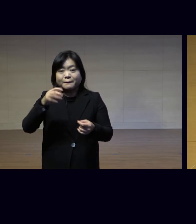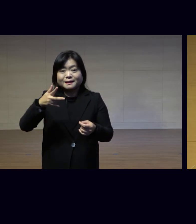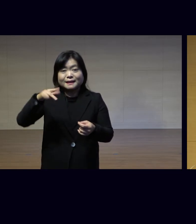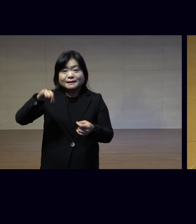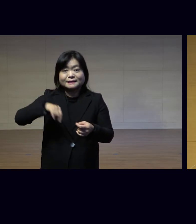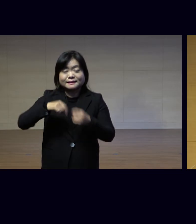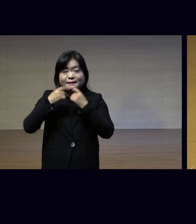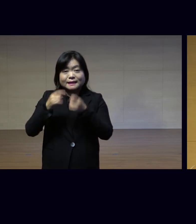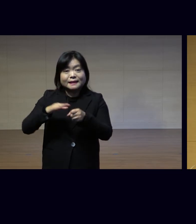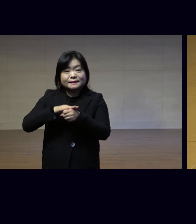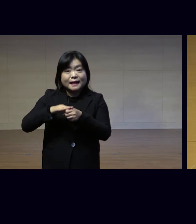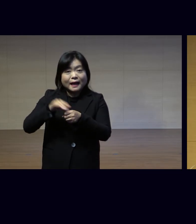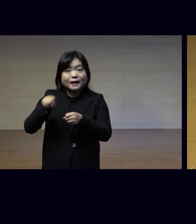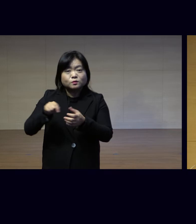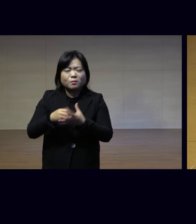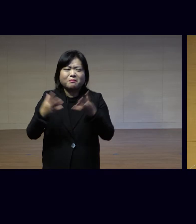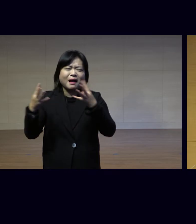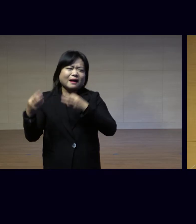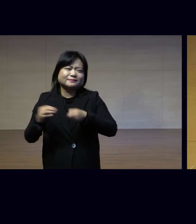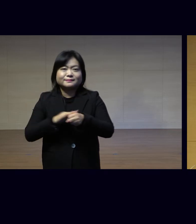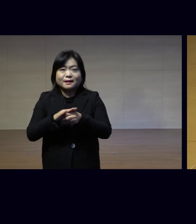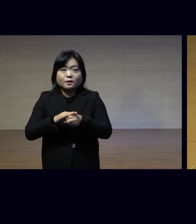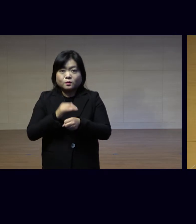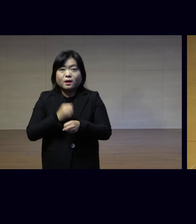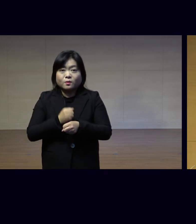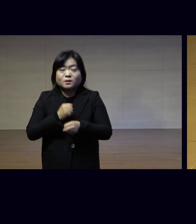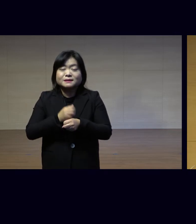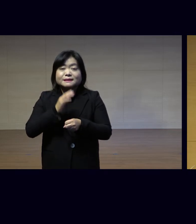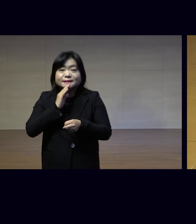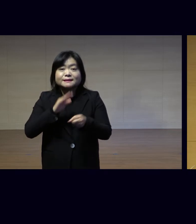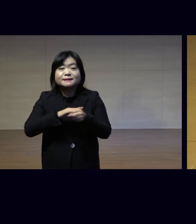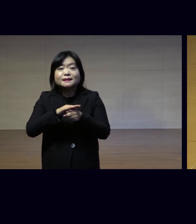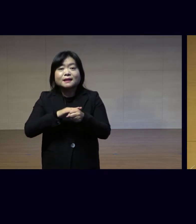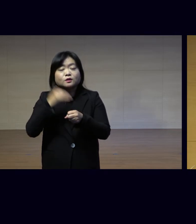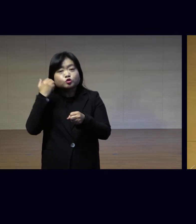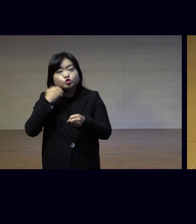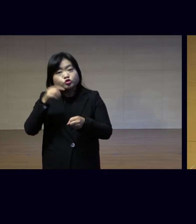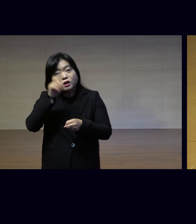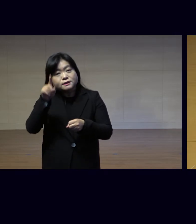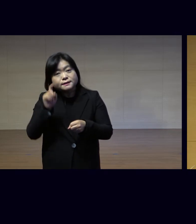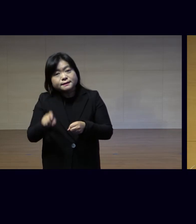사랑, 뭐 수도 없이 사랑을 했죠. 그리고 진짜 이 남자가 사랑한 여자는 누구였지?